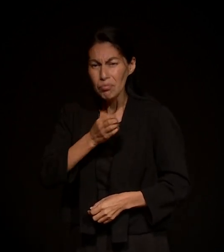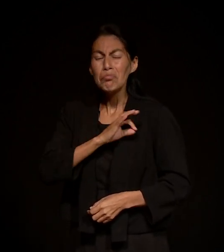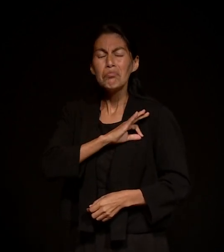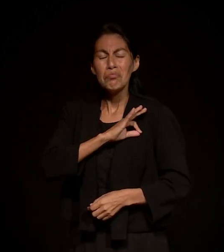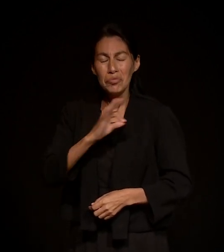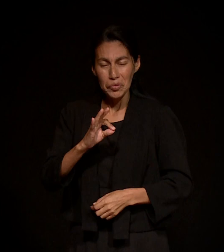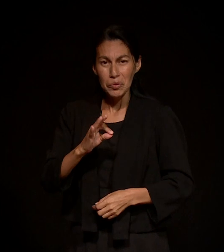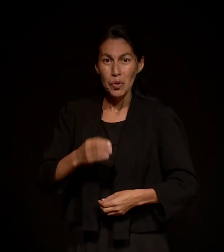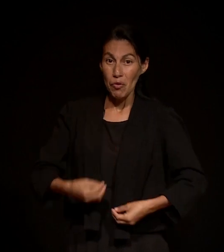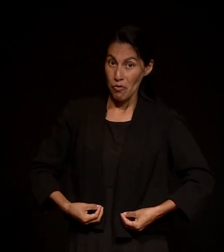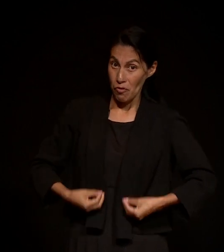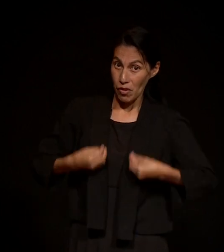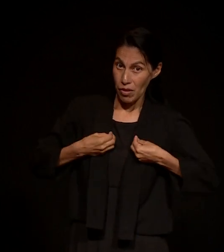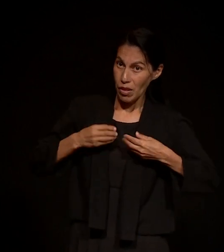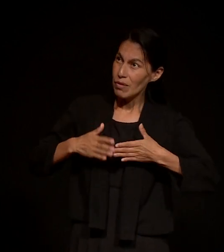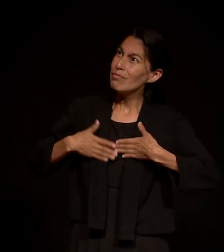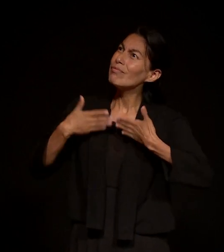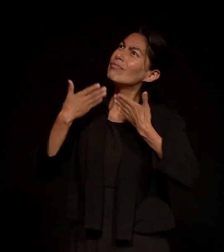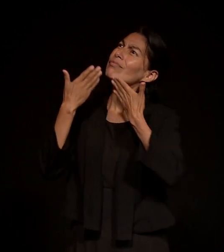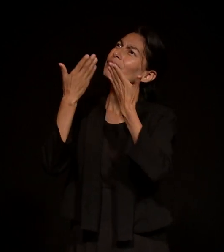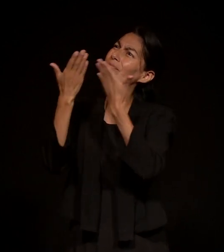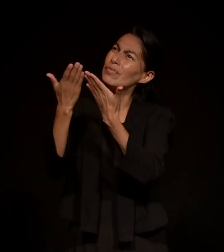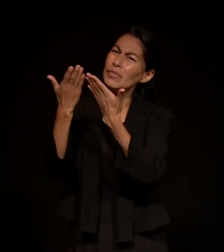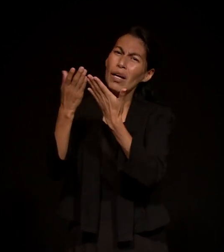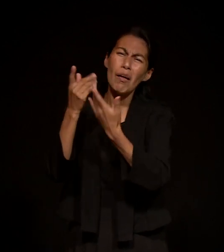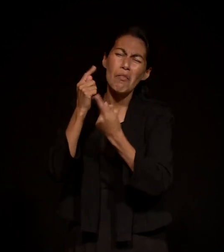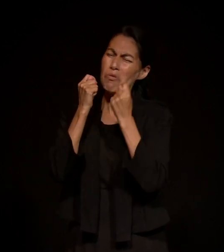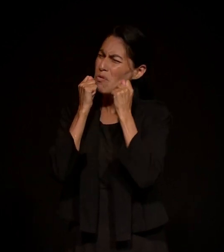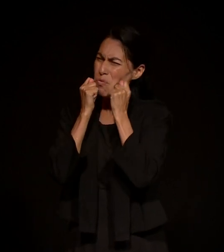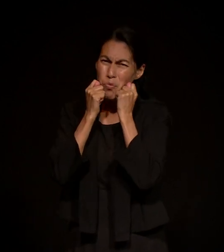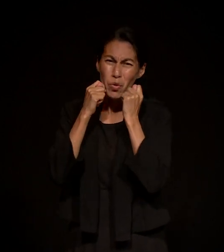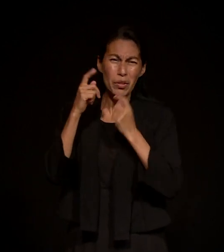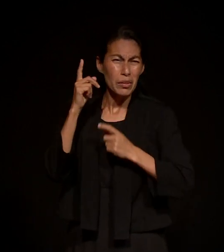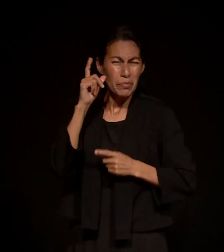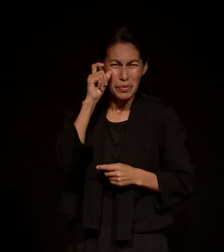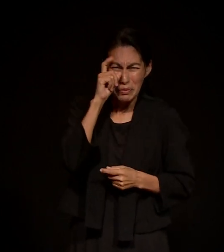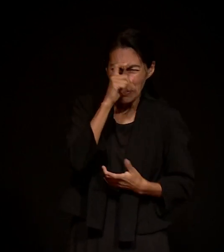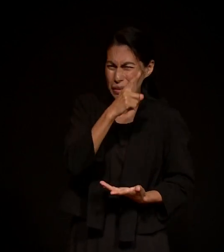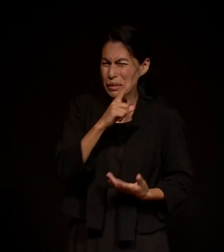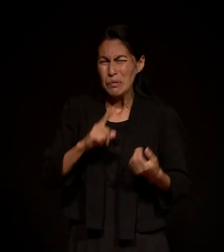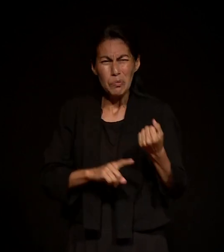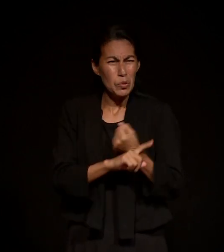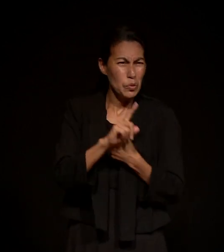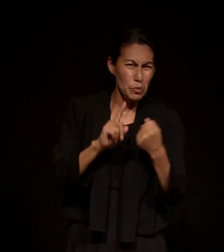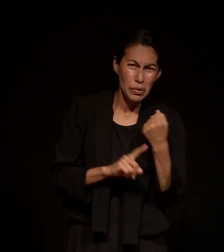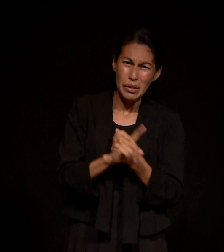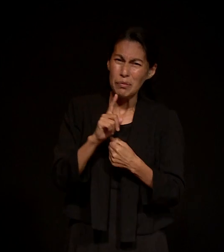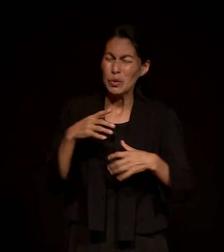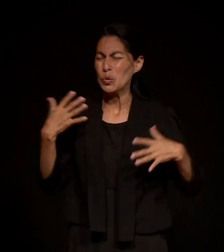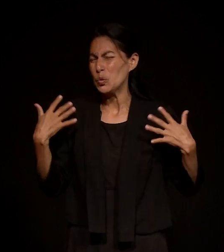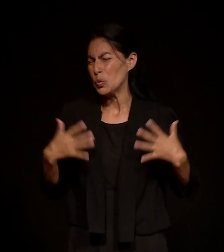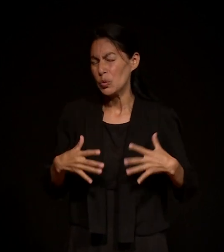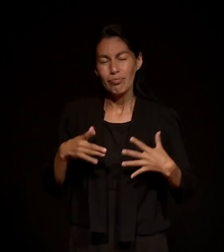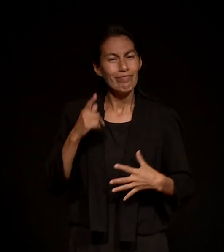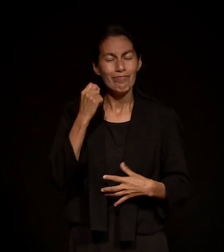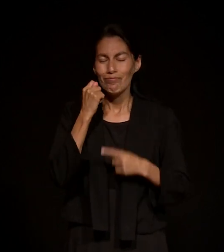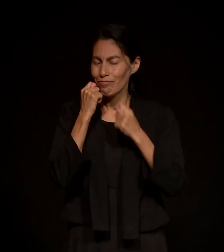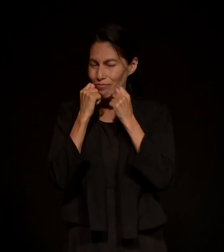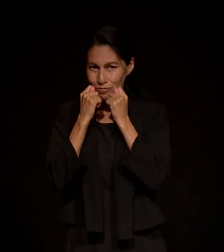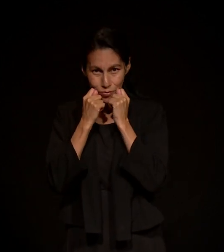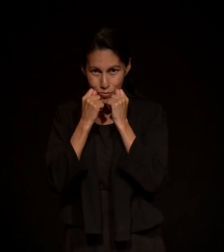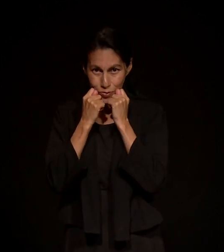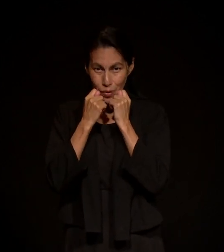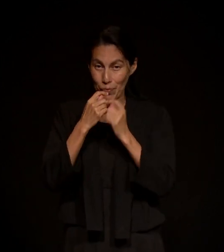y confiar en nuestra vida a pesar de la turbulencia que viene sobre el camino. Esta